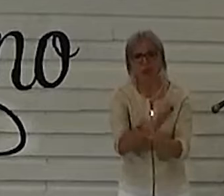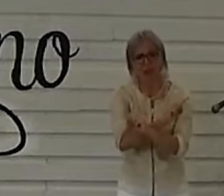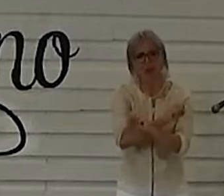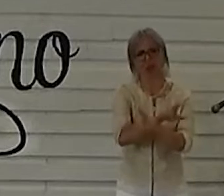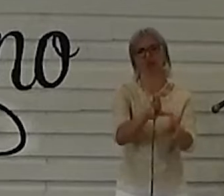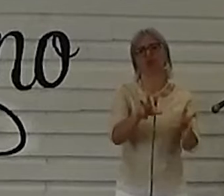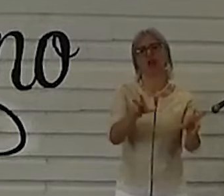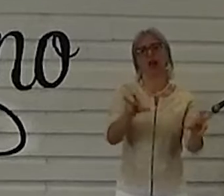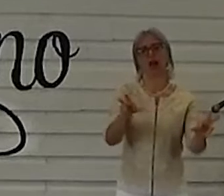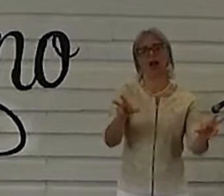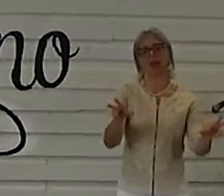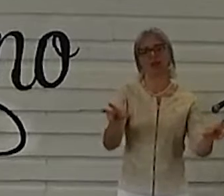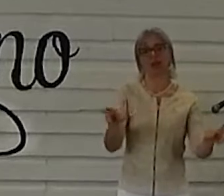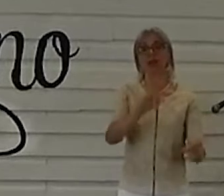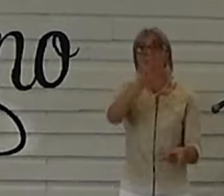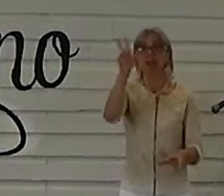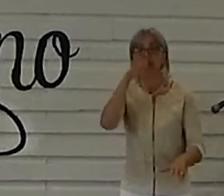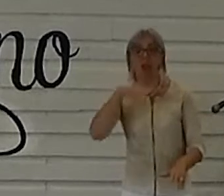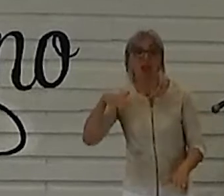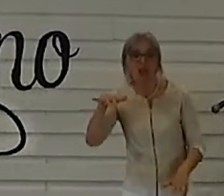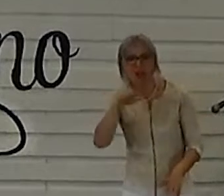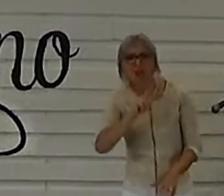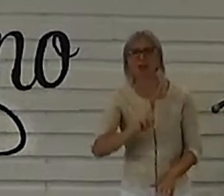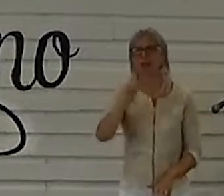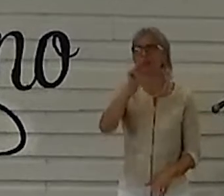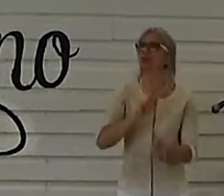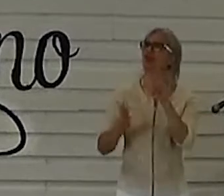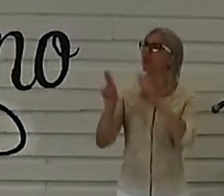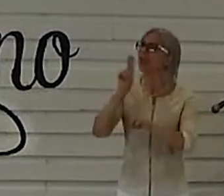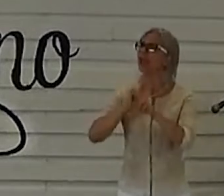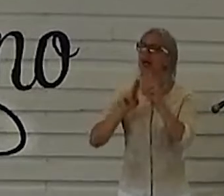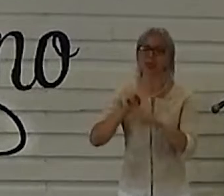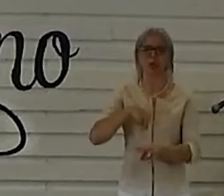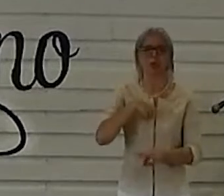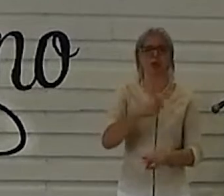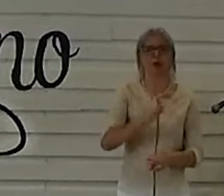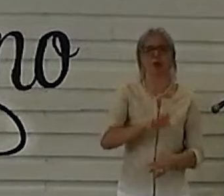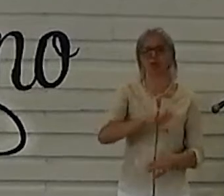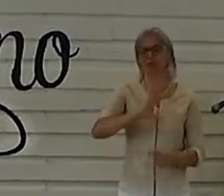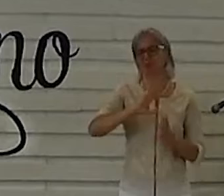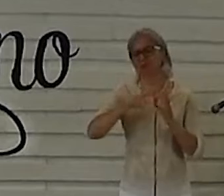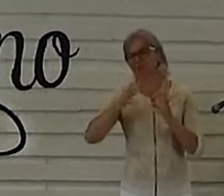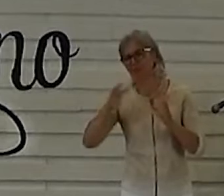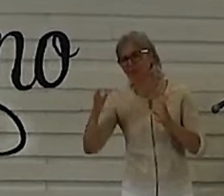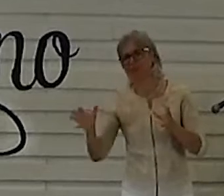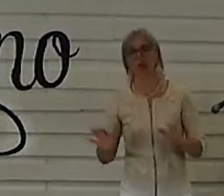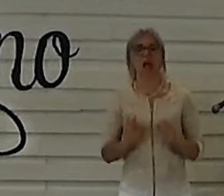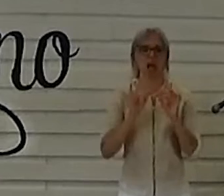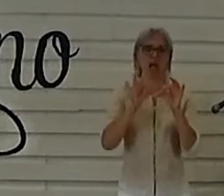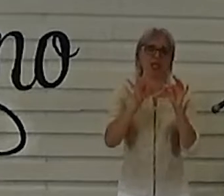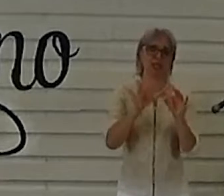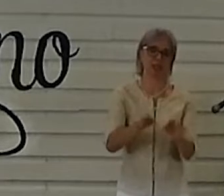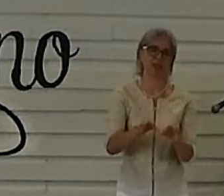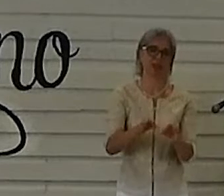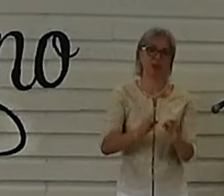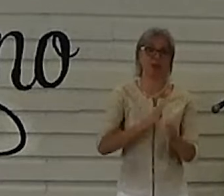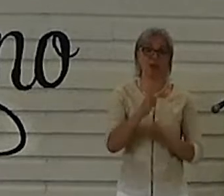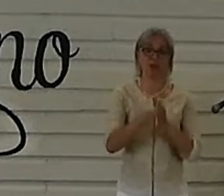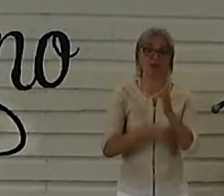di Dio e tutte le altre cose vi saranno sopraggiunte. Concludo. Con cosa concludo? Me lo sono scritto